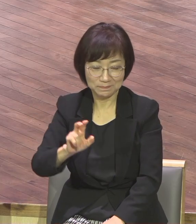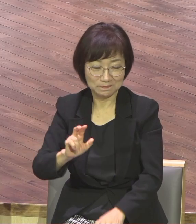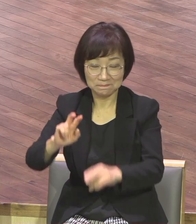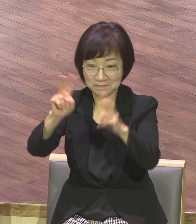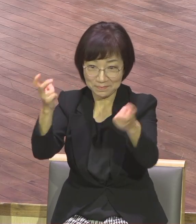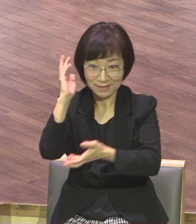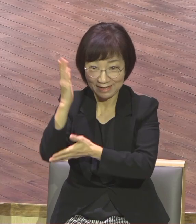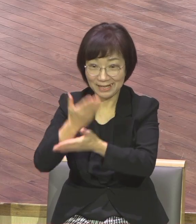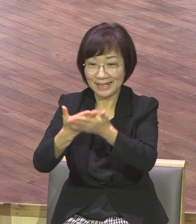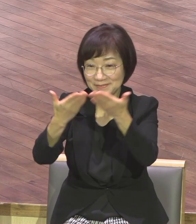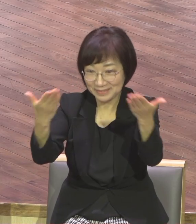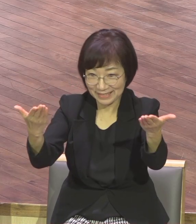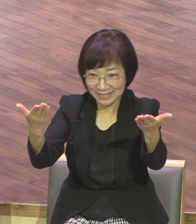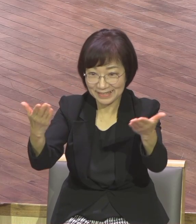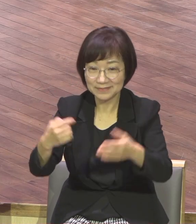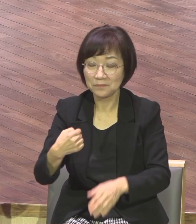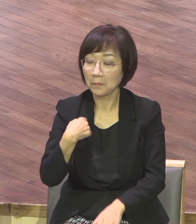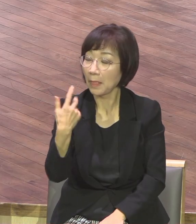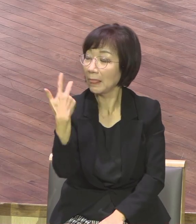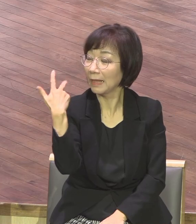기도 시간을 통해서